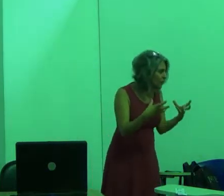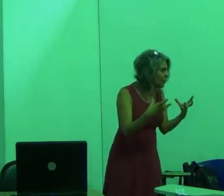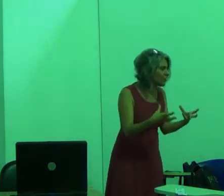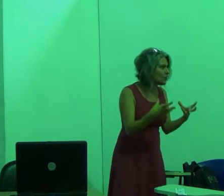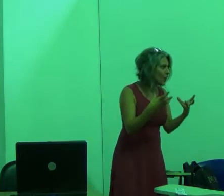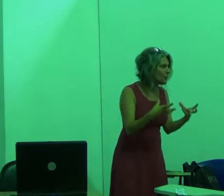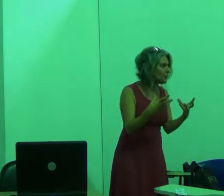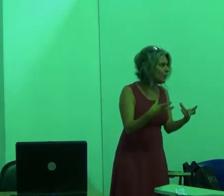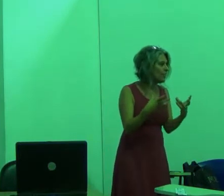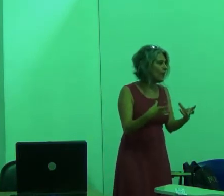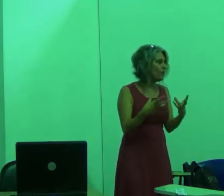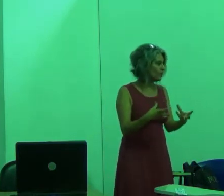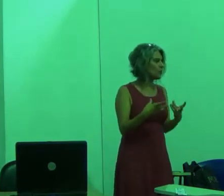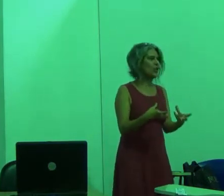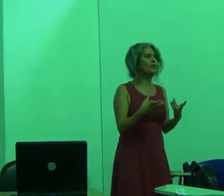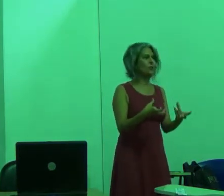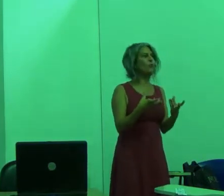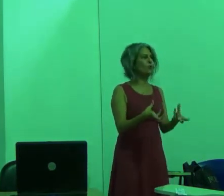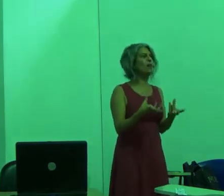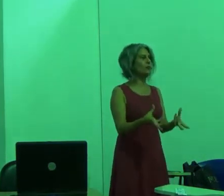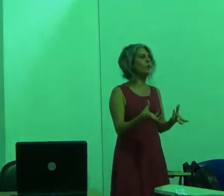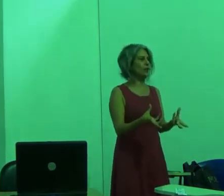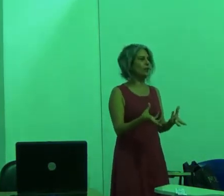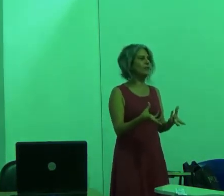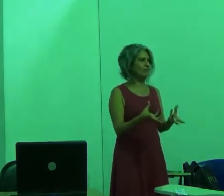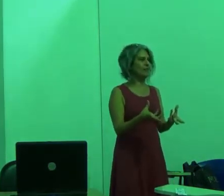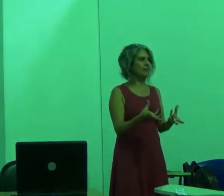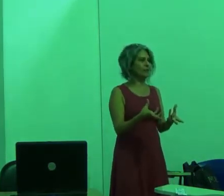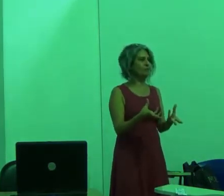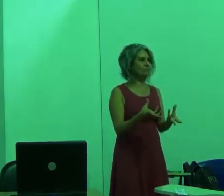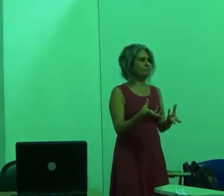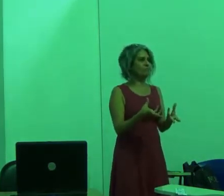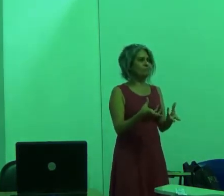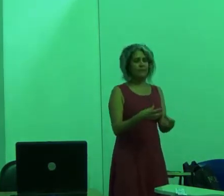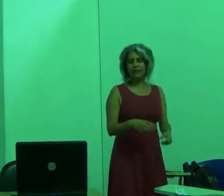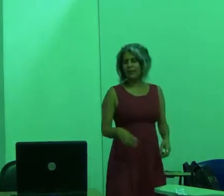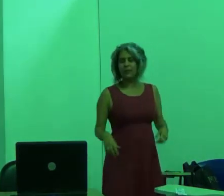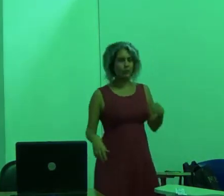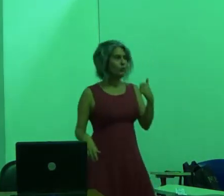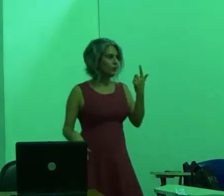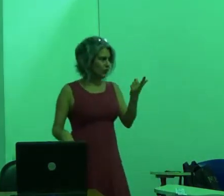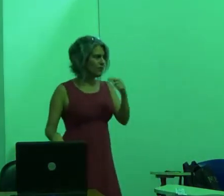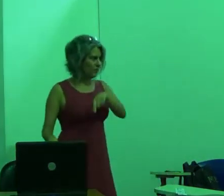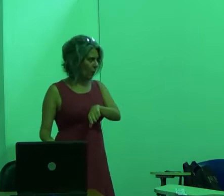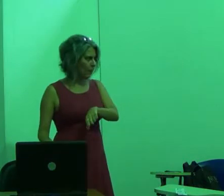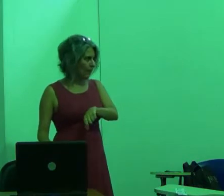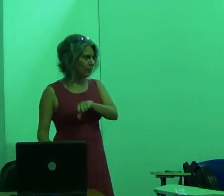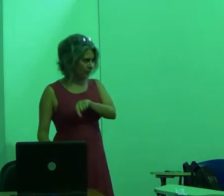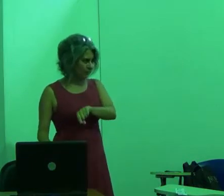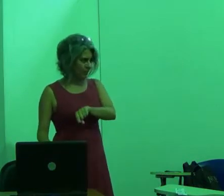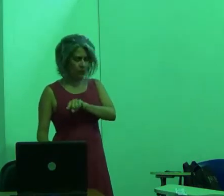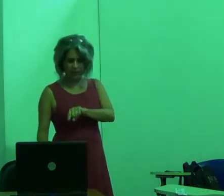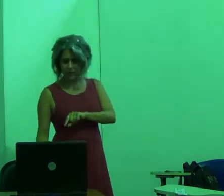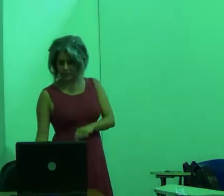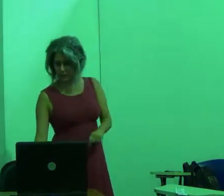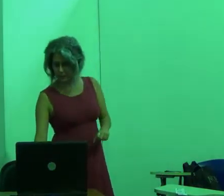esse gesto dele, é o grande gesto conjurador que ele está fazendo. Conjurador, ele dizia uma palavra teórica do